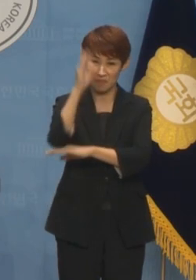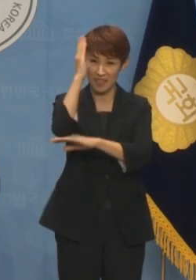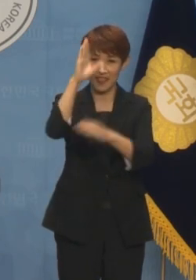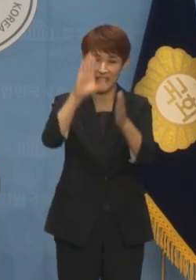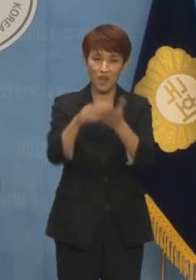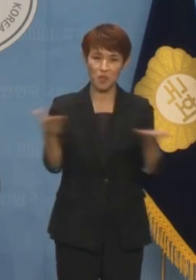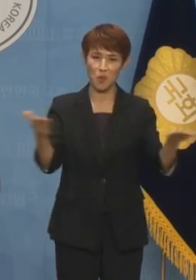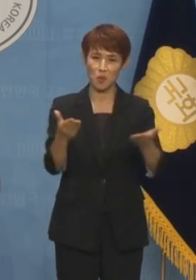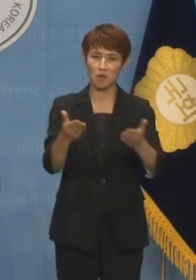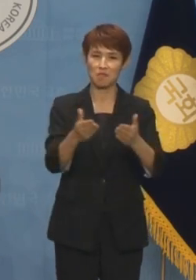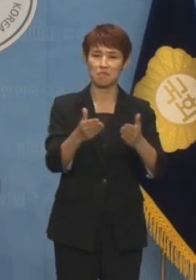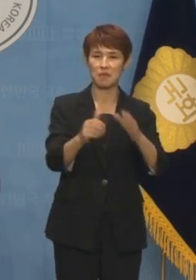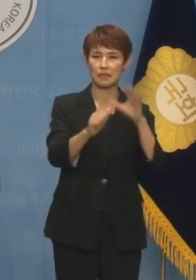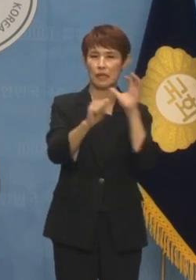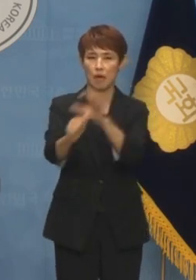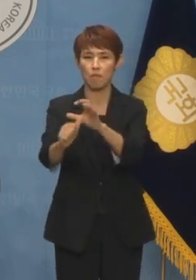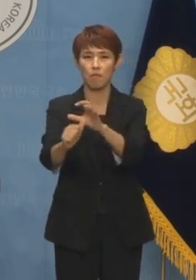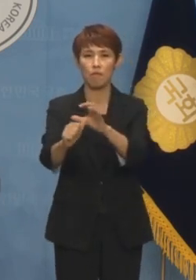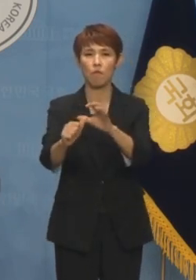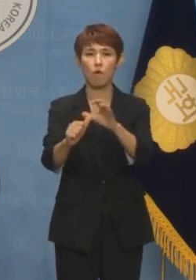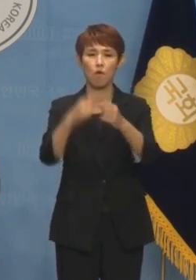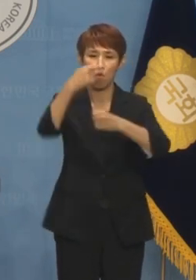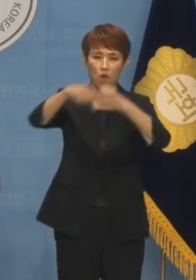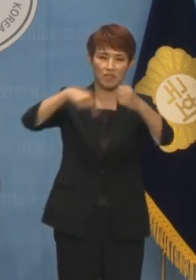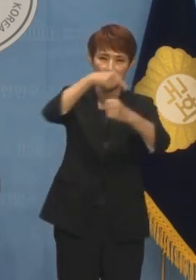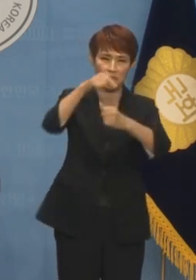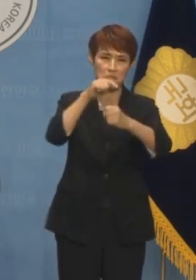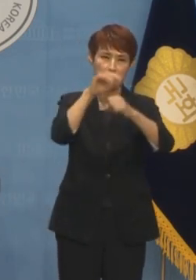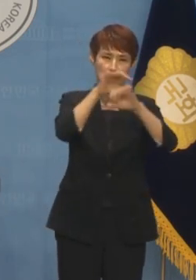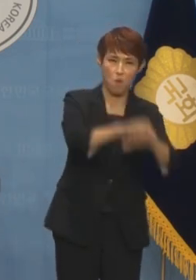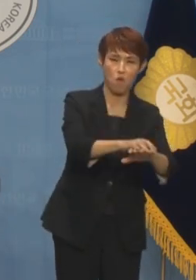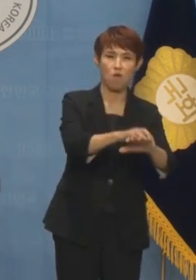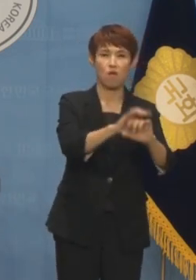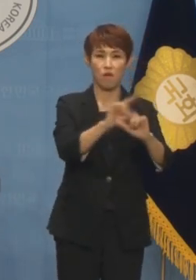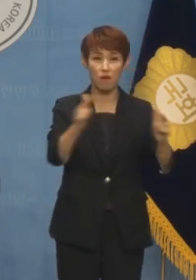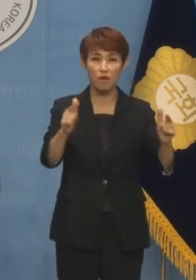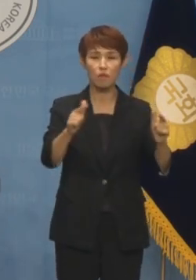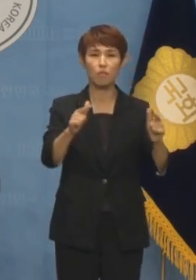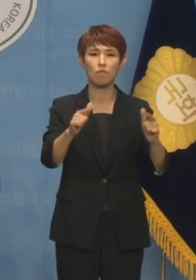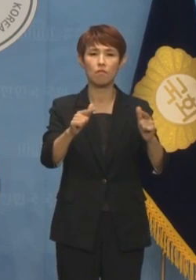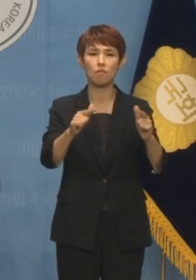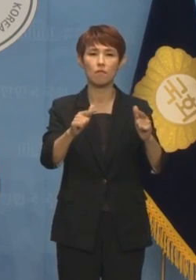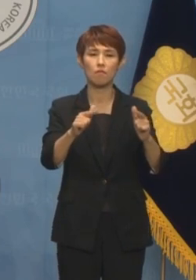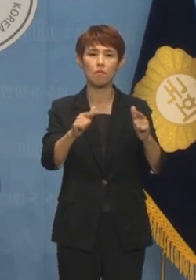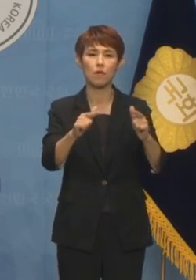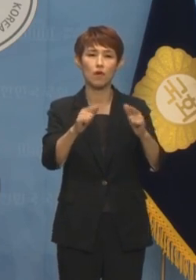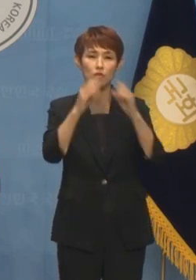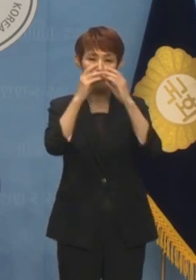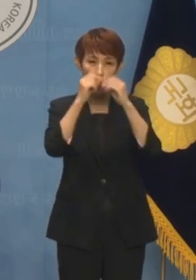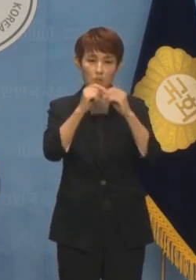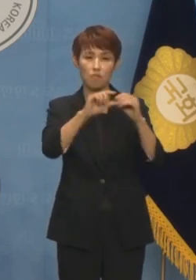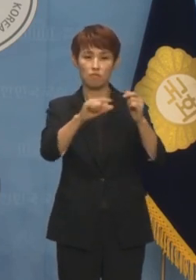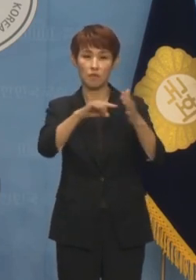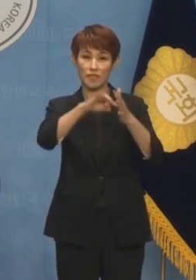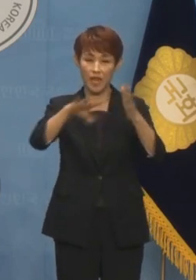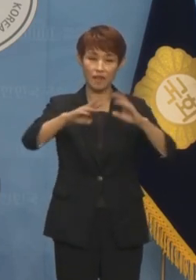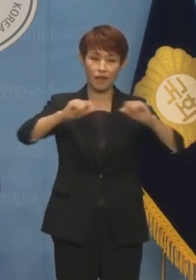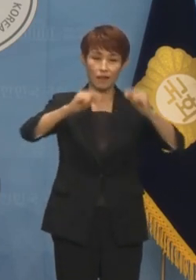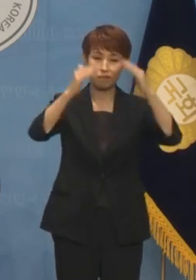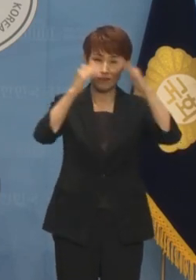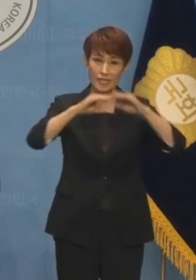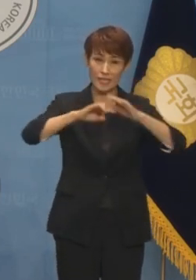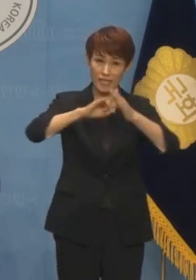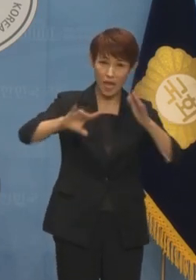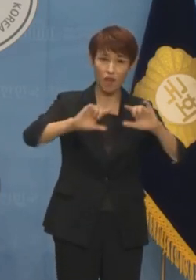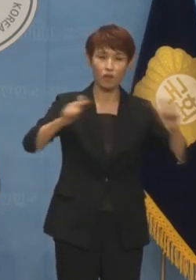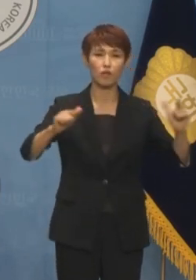탄압, 원전 매몰, 토건 카르텔 배채우기와 종부세, 금투세 폐지 등 부자 감세